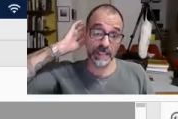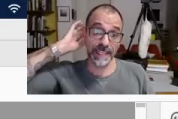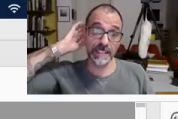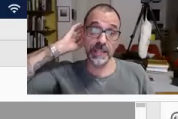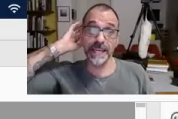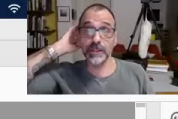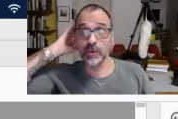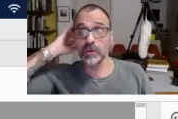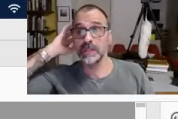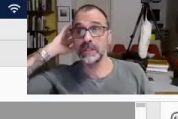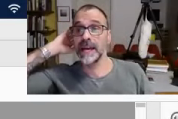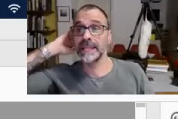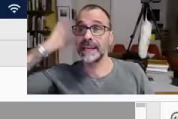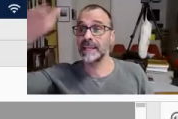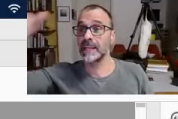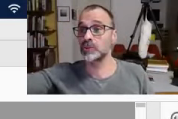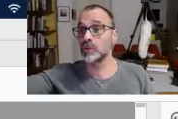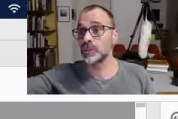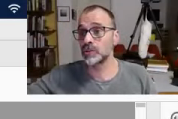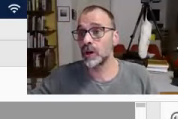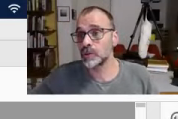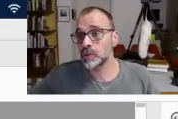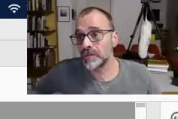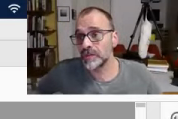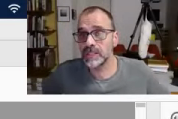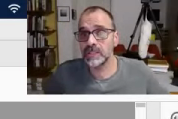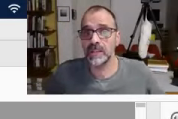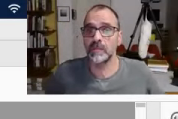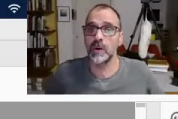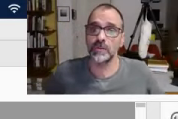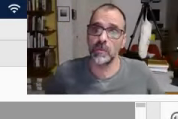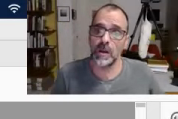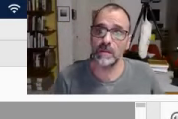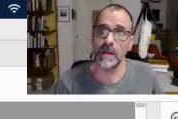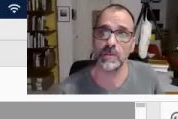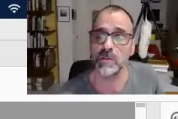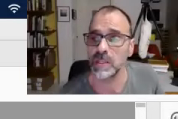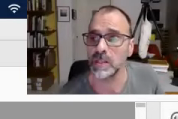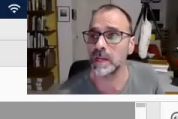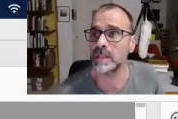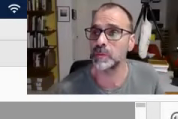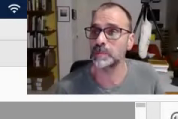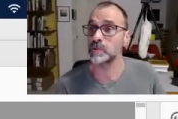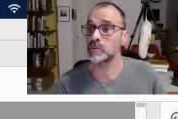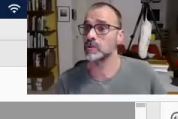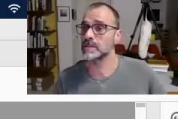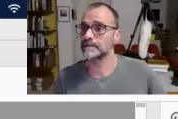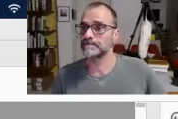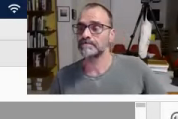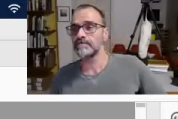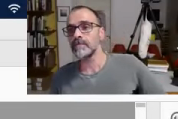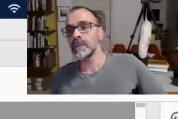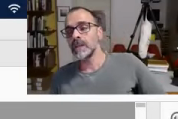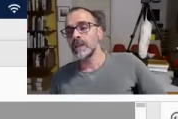a cidade de Edo, que é, na verdade, hoje Tóquio, sofre um grande terremoto e morrem mais ou menos 140 mil